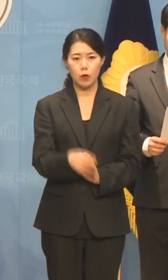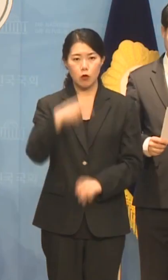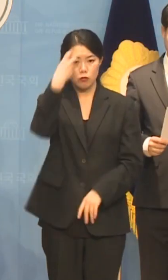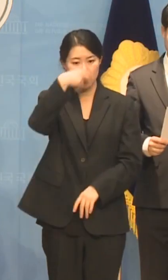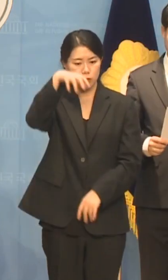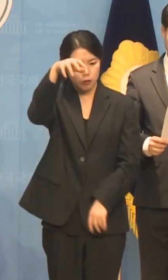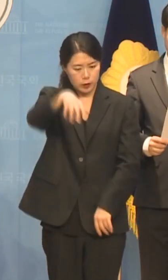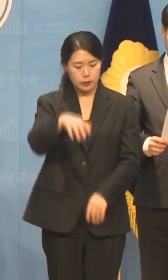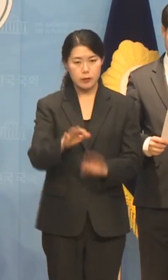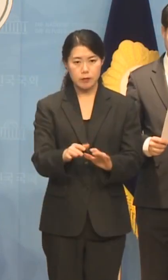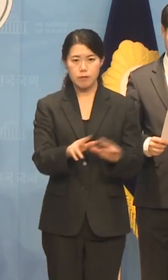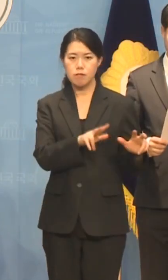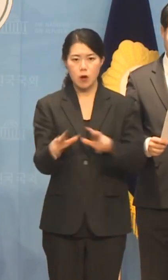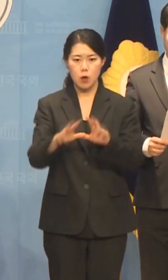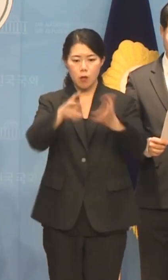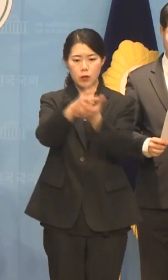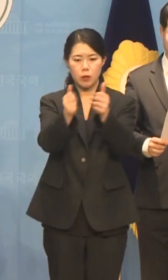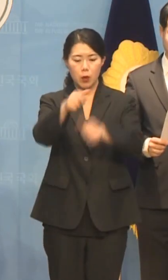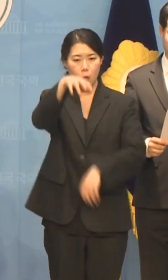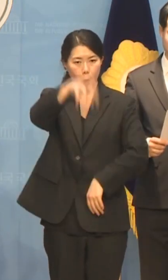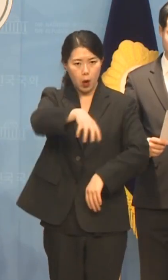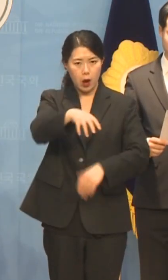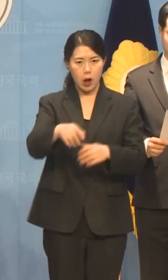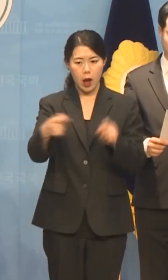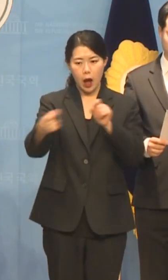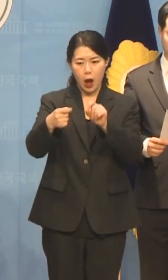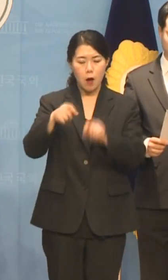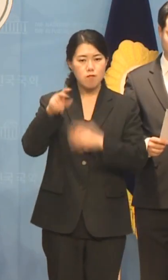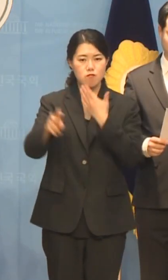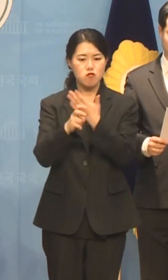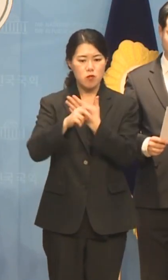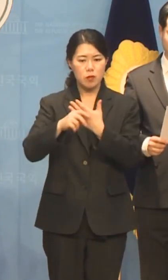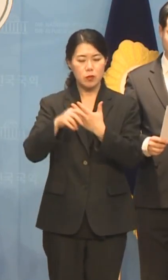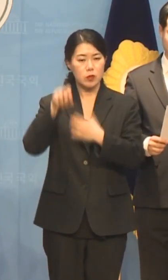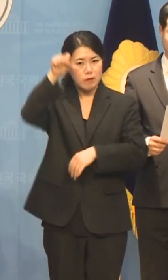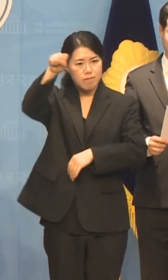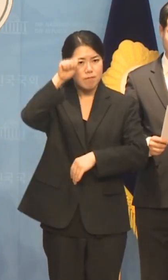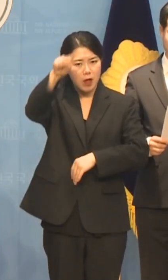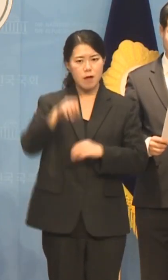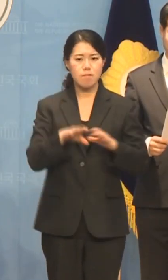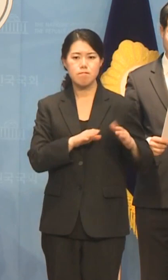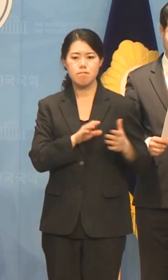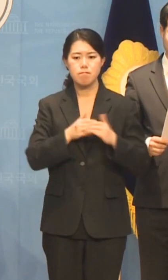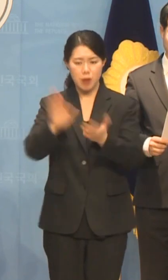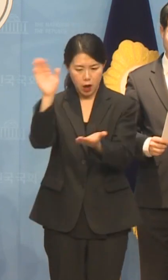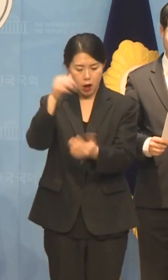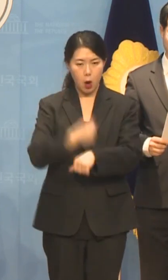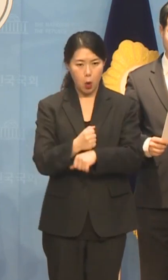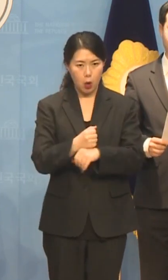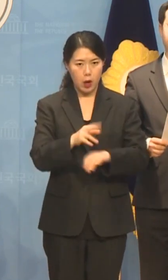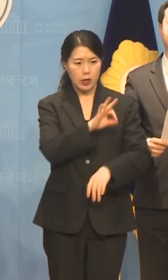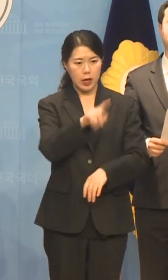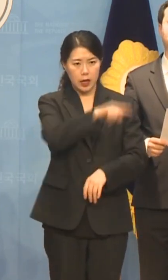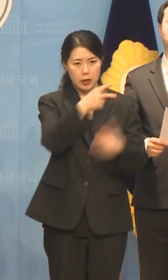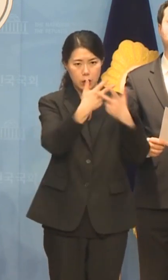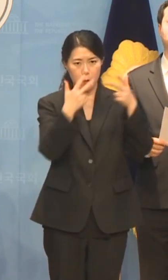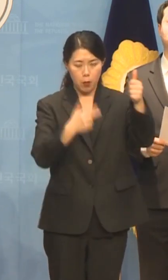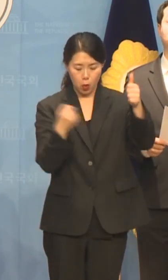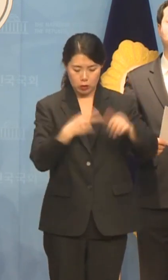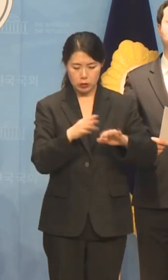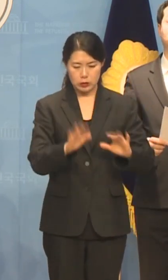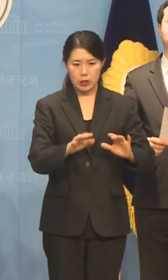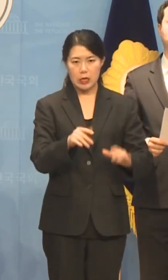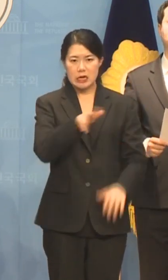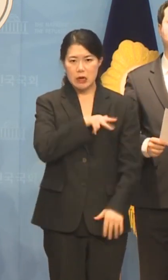수사당국은 즉각 헌법재판소 앞 불법 집회를 해산시키고 야당 대표와 야당 의원들에 대한 테러를